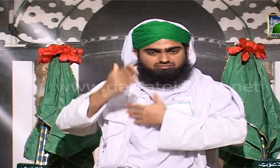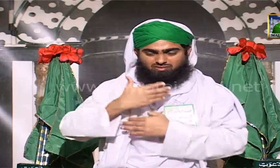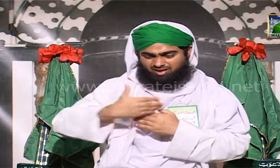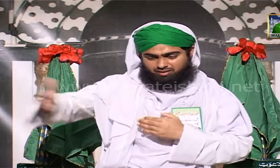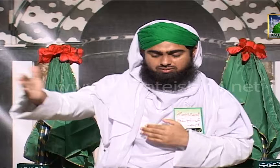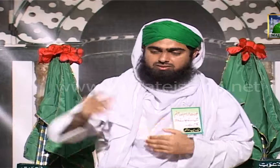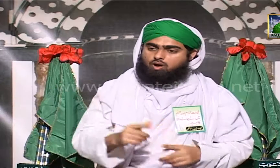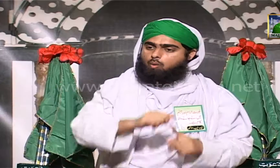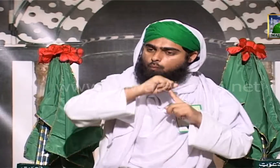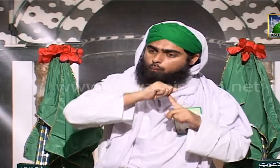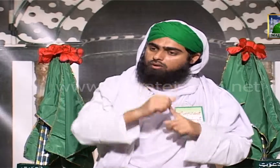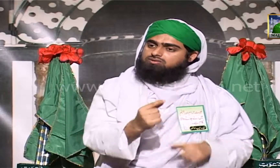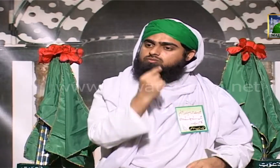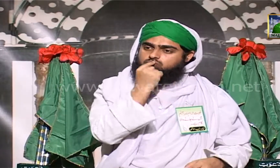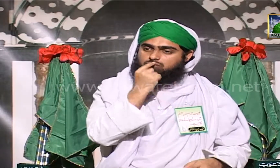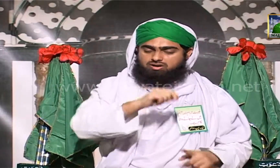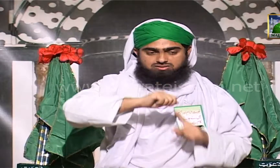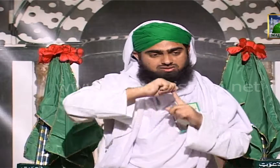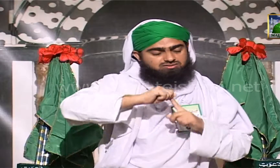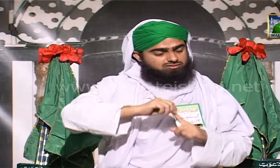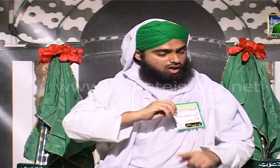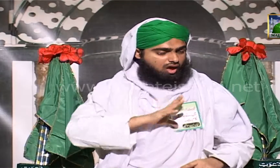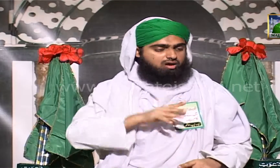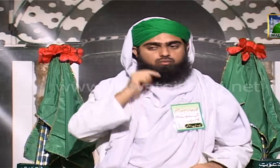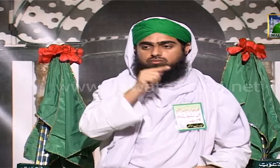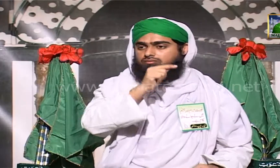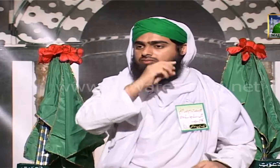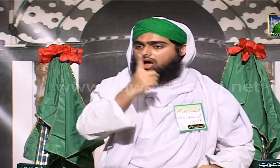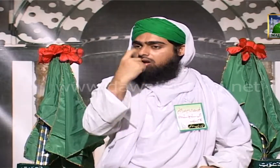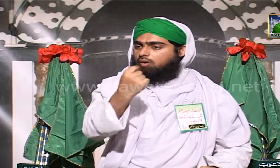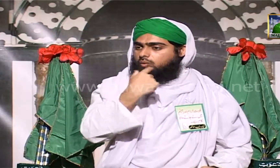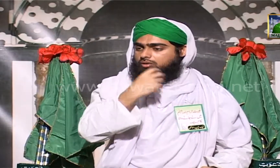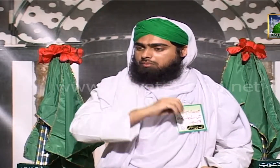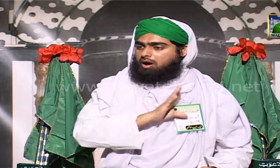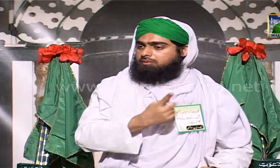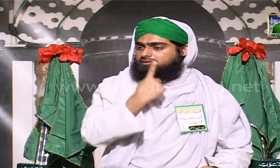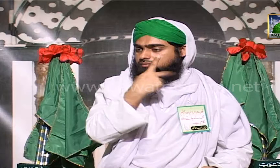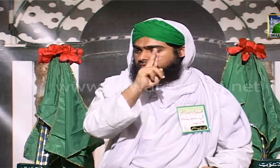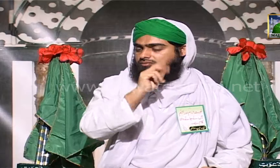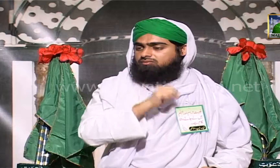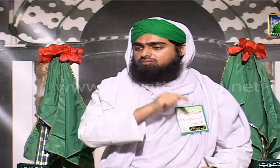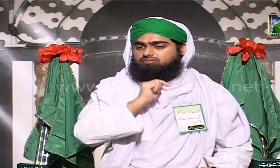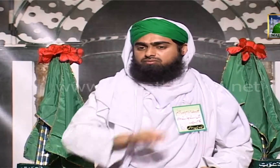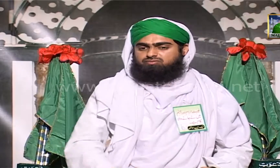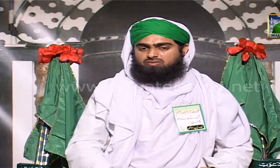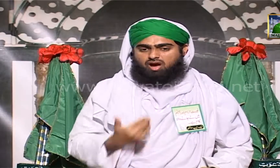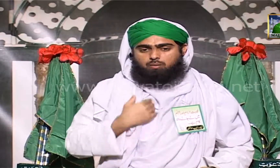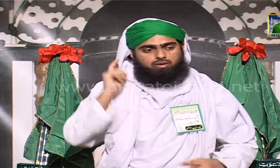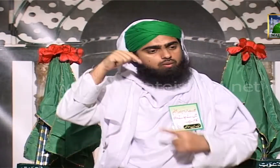فرائض کے بارے میں بات کی. حقیقت یہ کہ ہمارے اولیاء اللہ جو ہوتے تھے وہ تو ہر معاملے میں نفس کی مخالفت کرتے, وہ تو نوافل